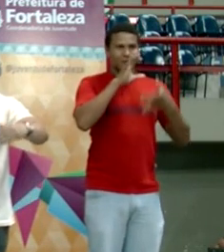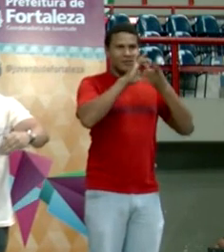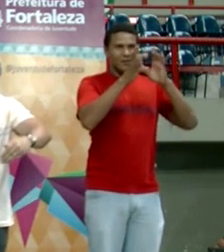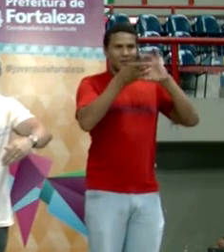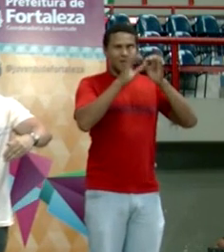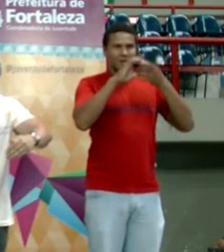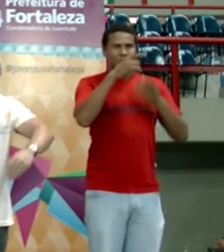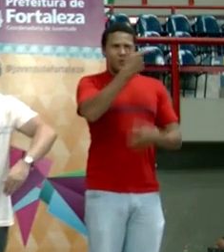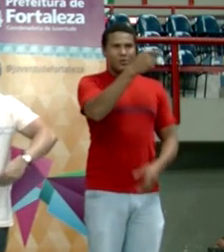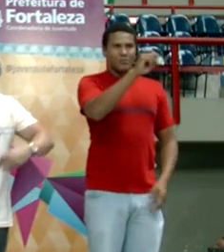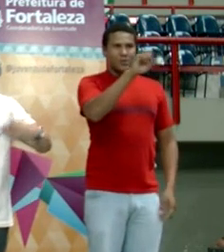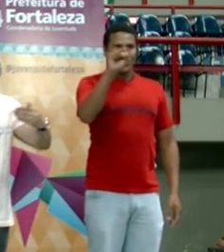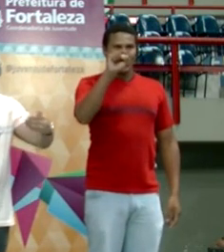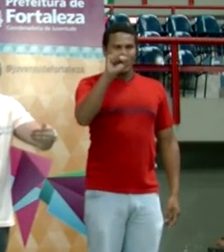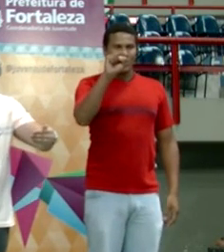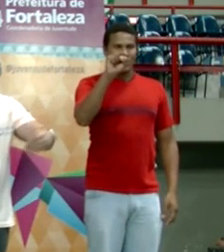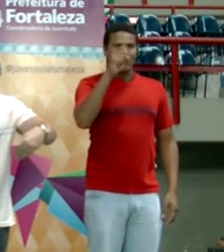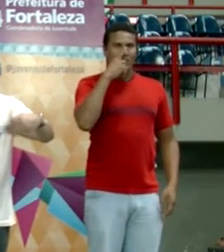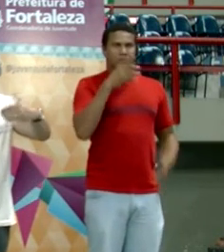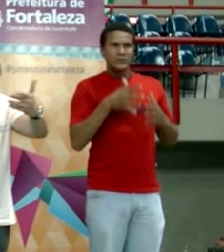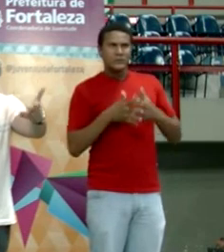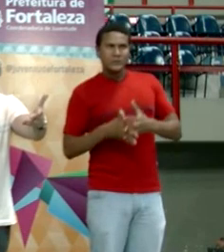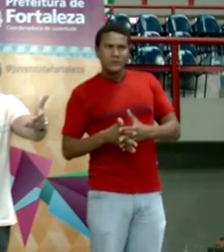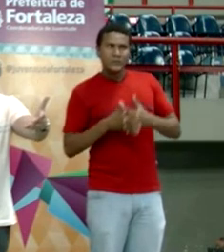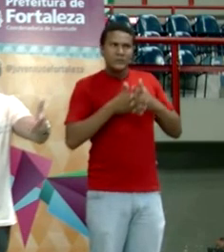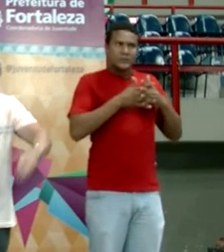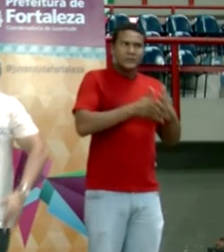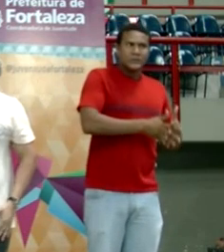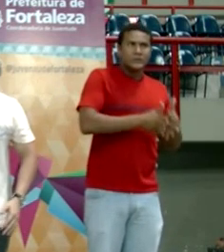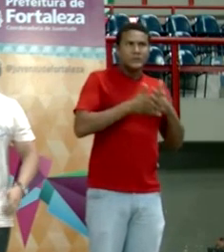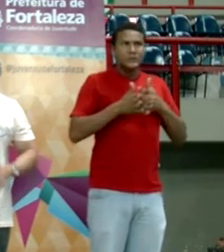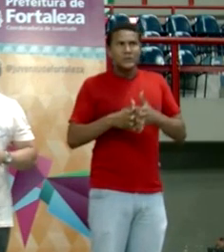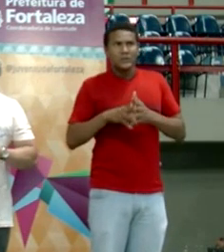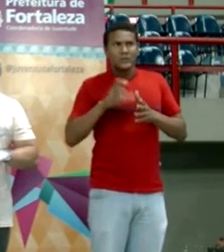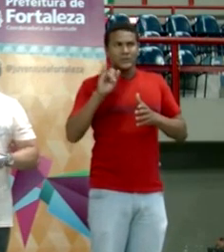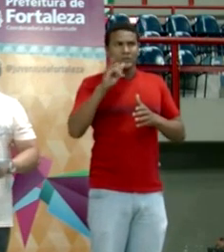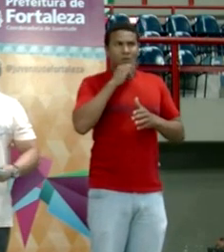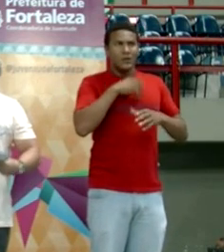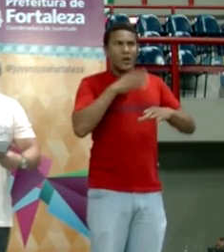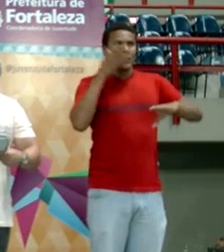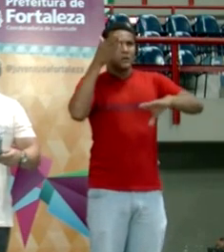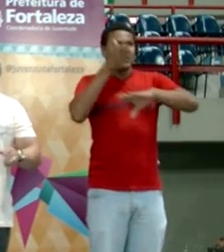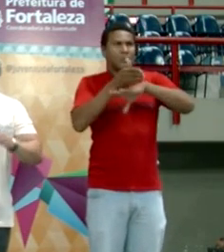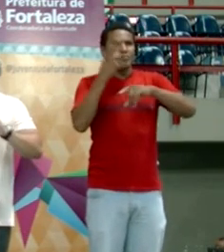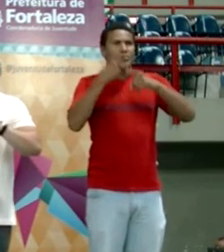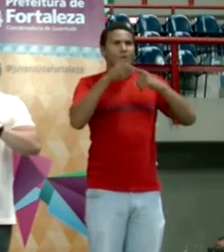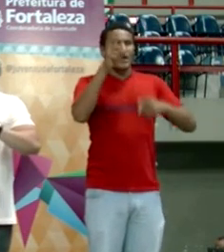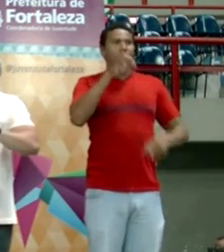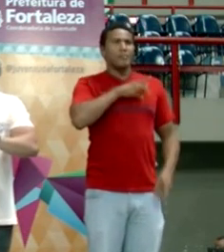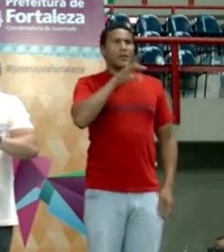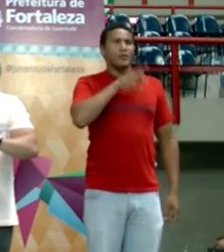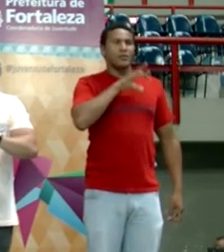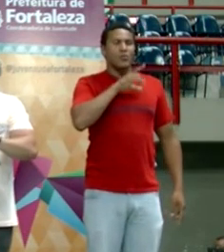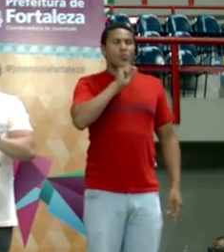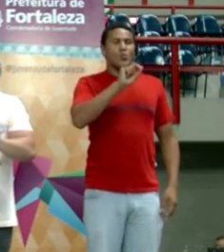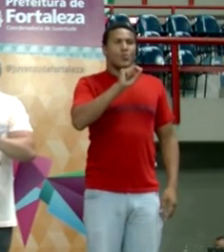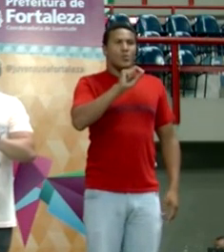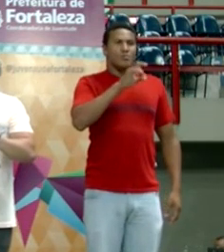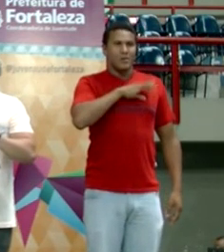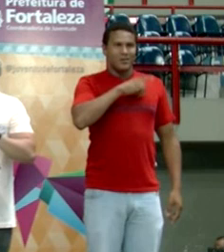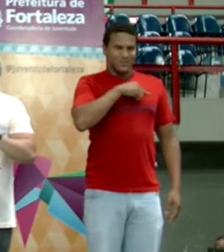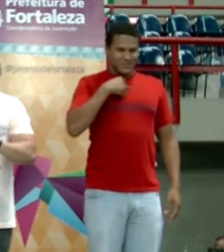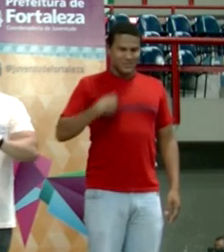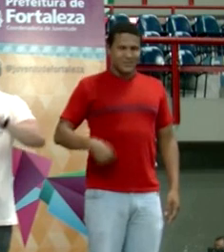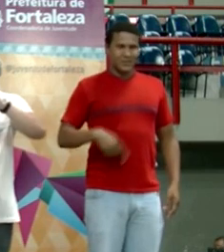de 2008 ficou na dúvida se ia ser transmitida ao vivo. Porque eles tinham medo que, como a China